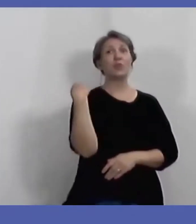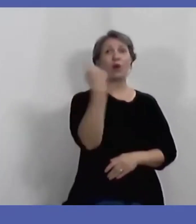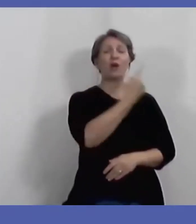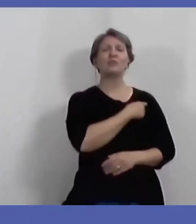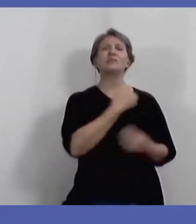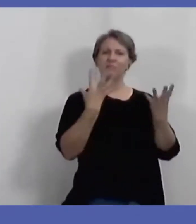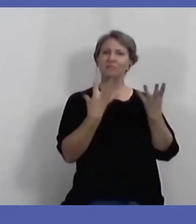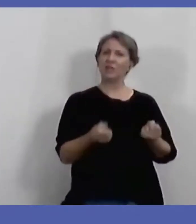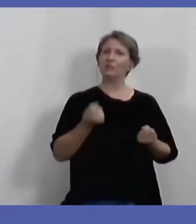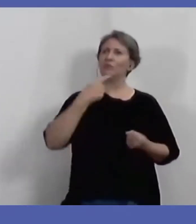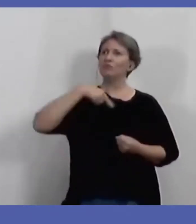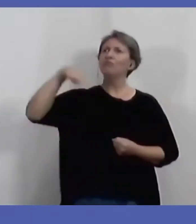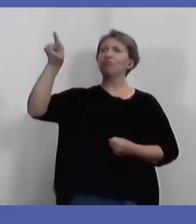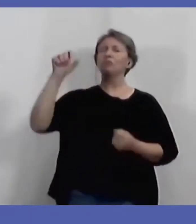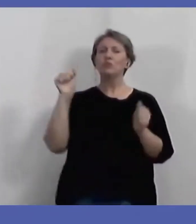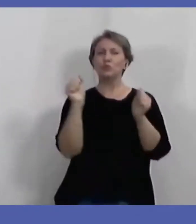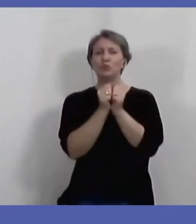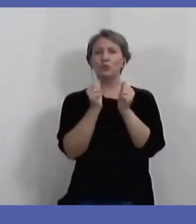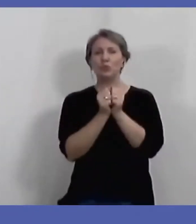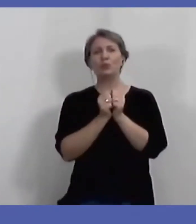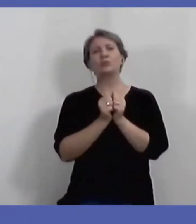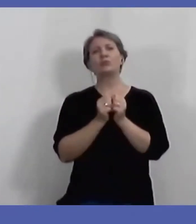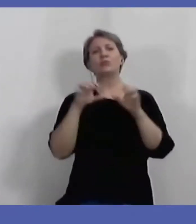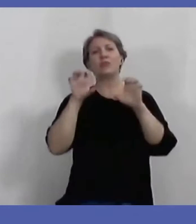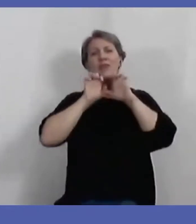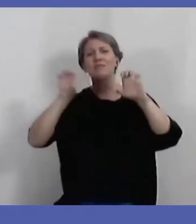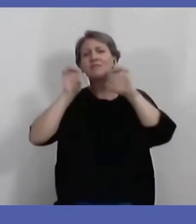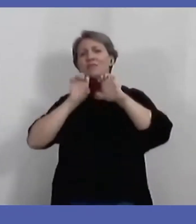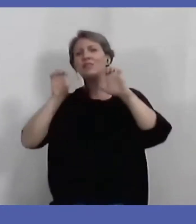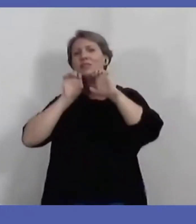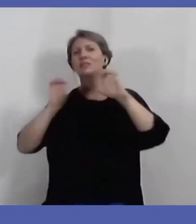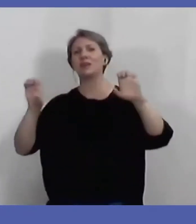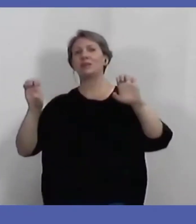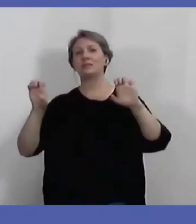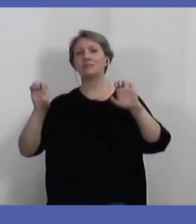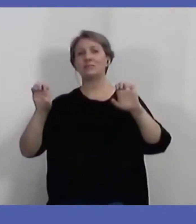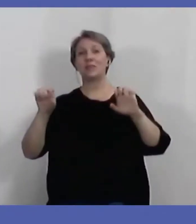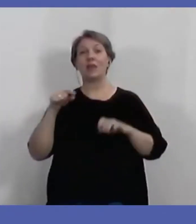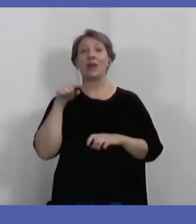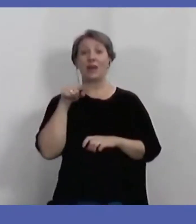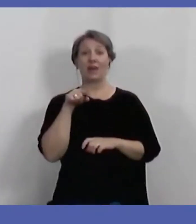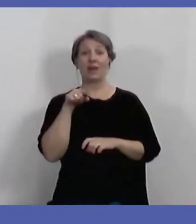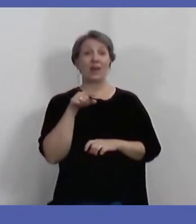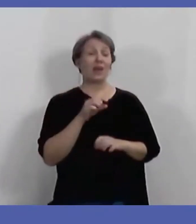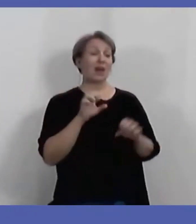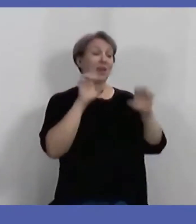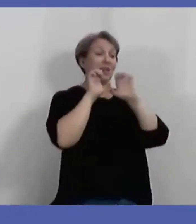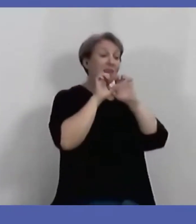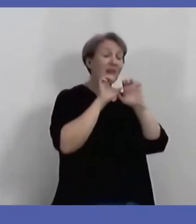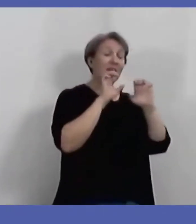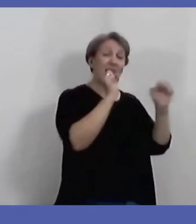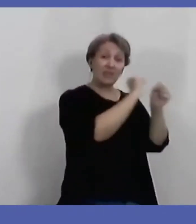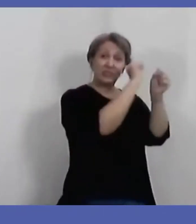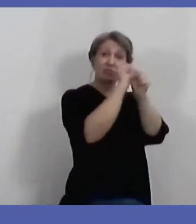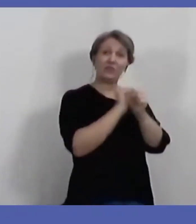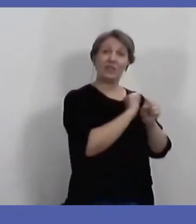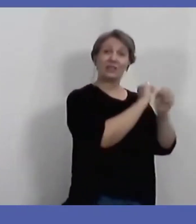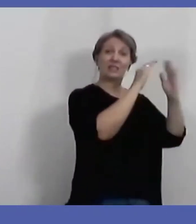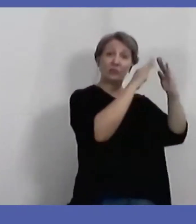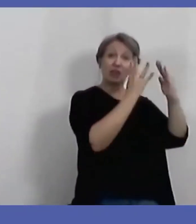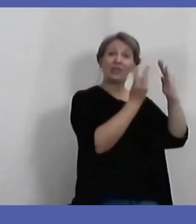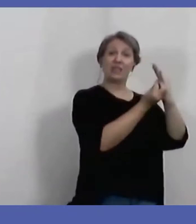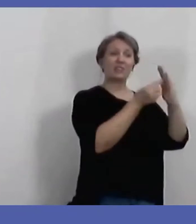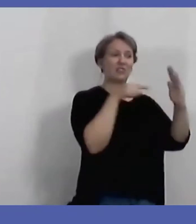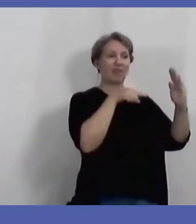Somente assim a edificação da igreja vai vencer finalmente as portas do